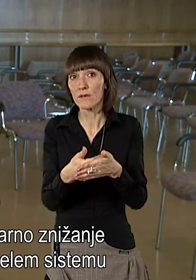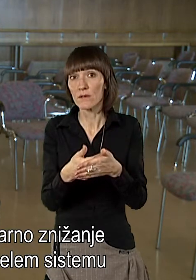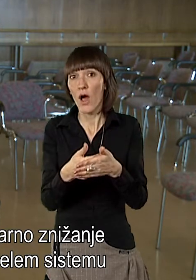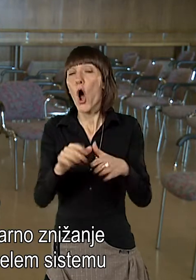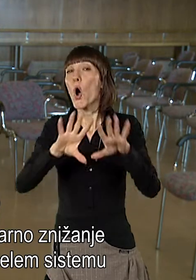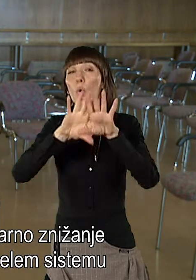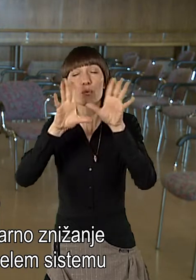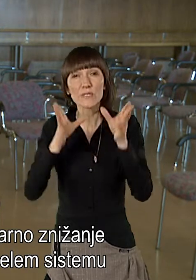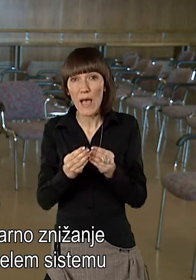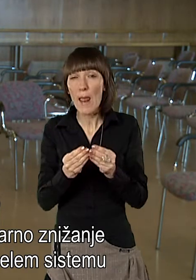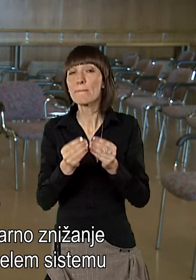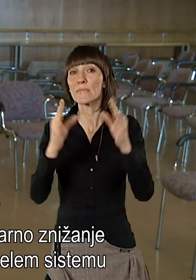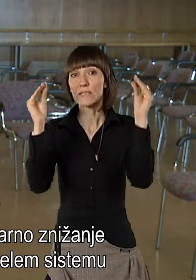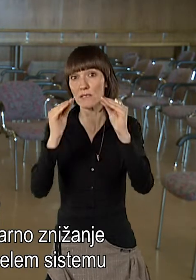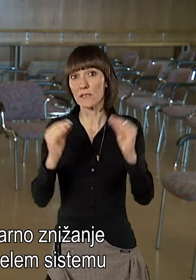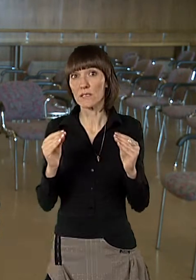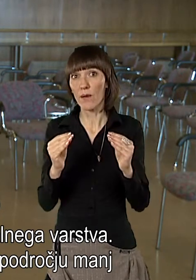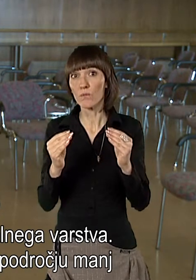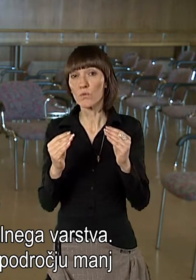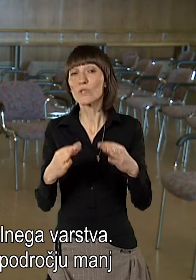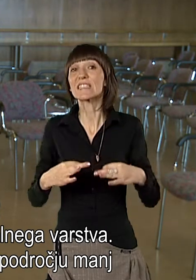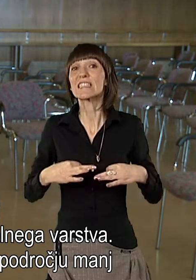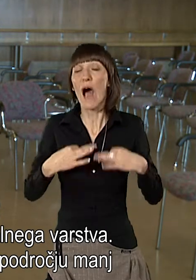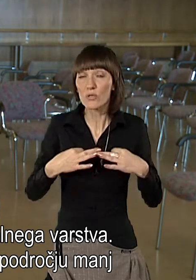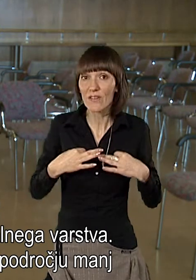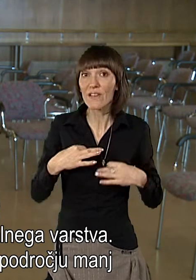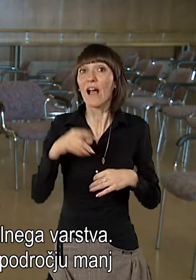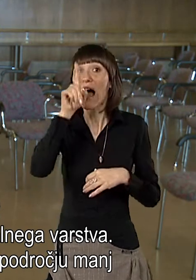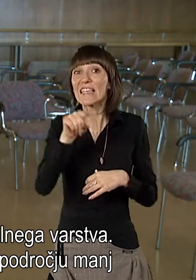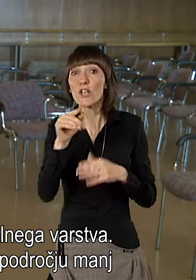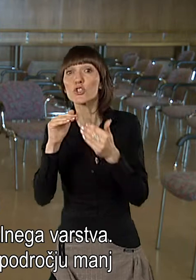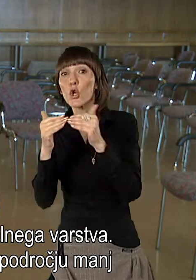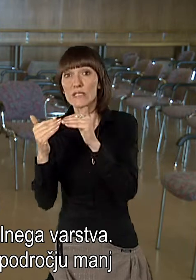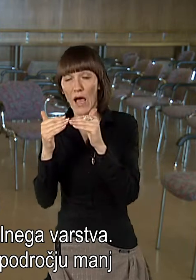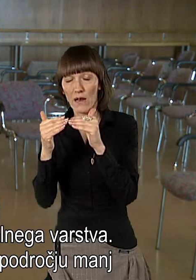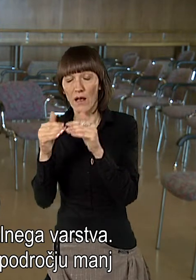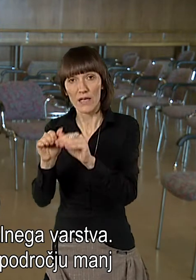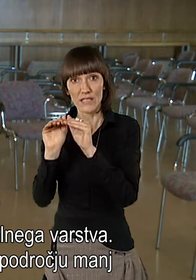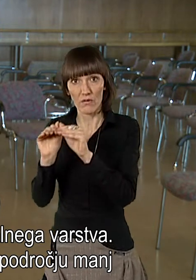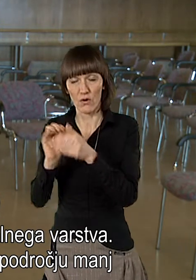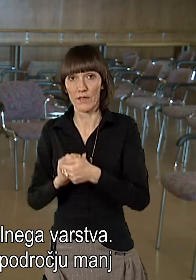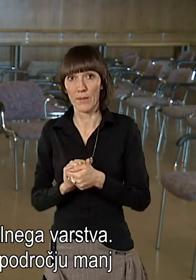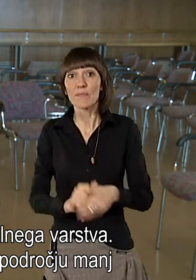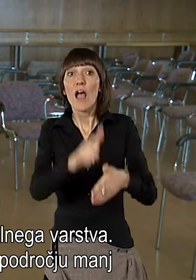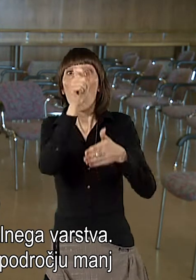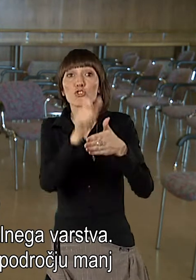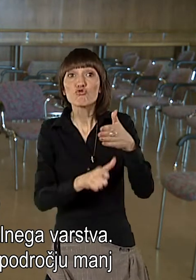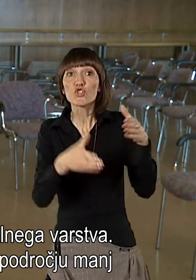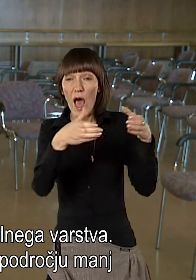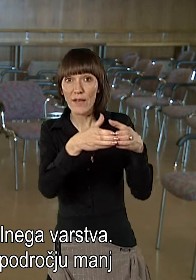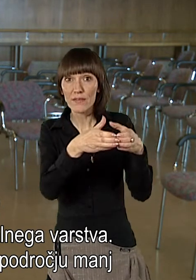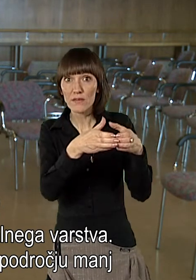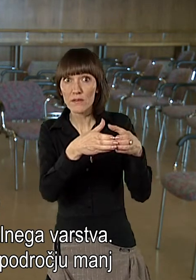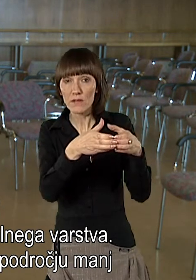celem sistemu zdravstvenega in socijalnega varstva. Člani so